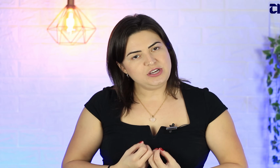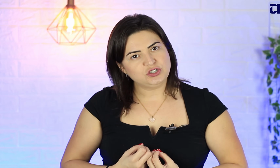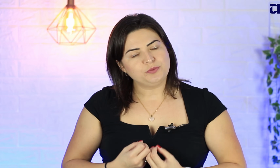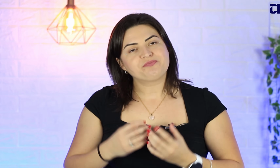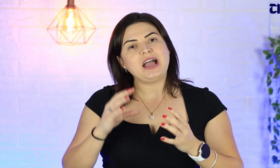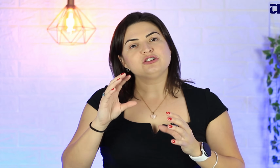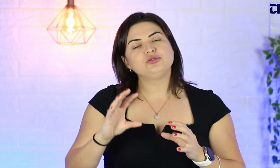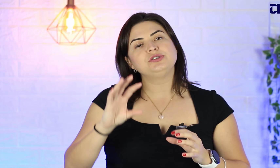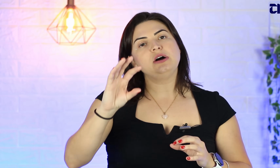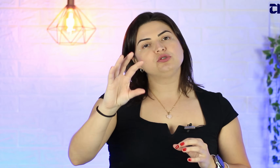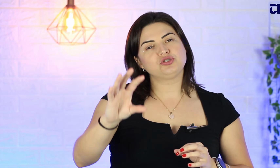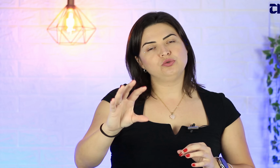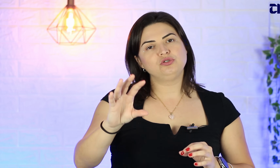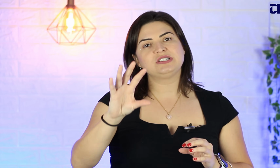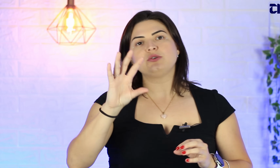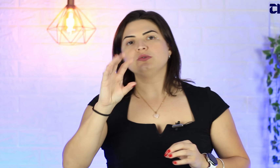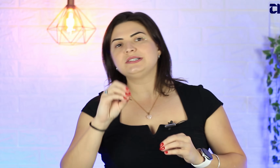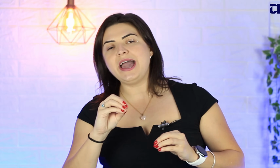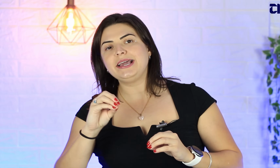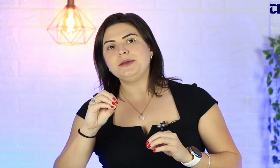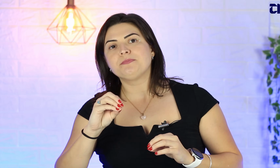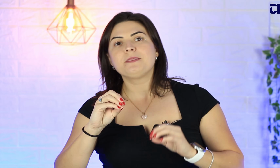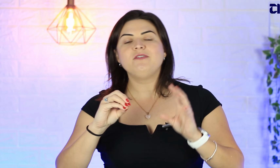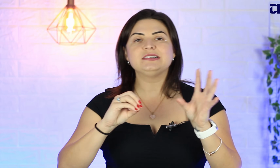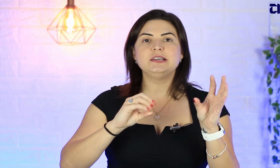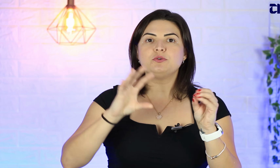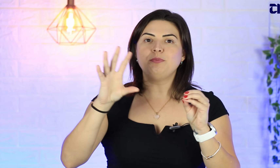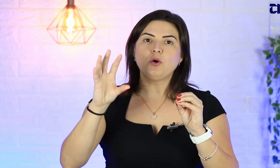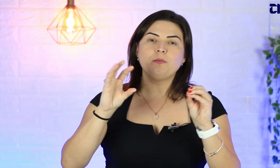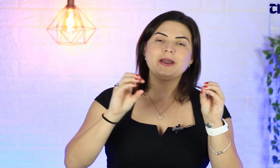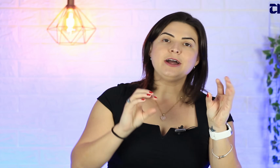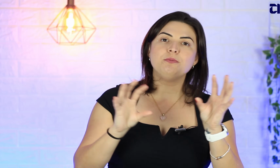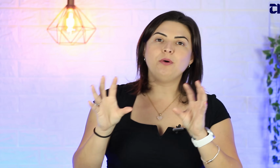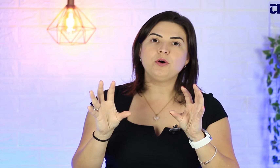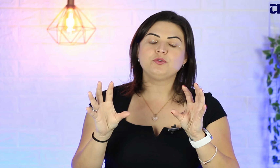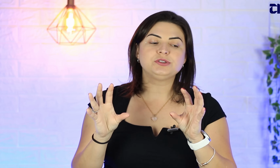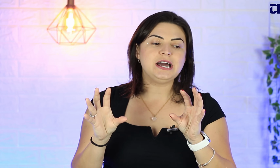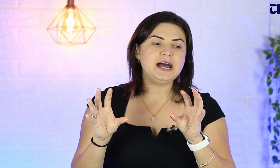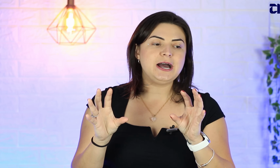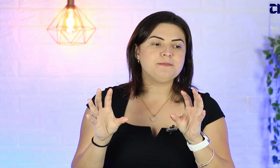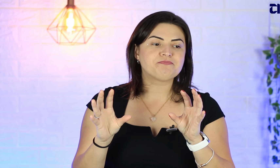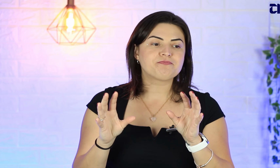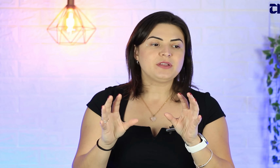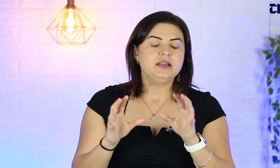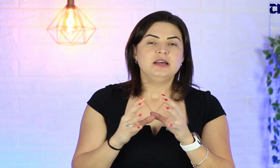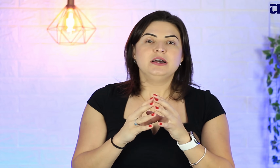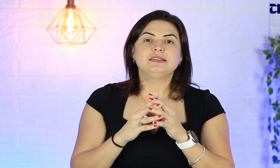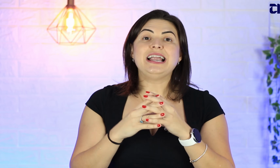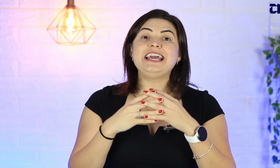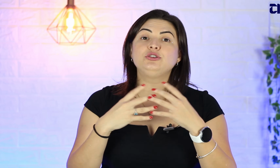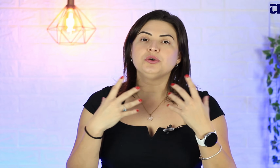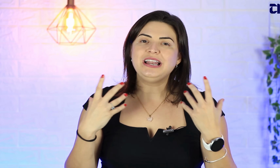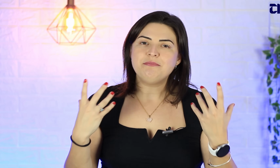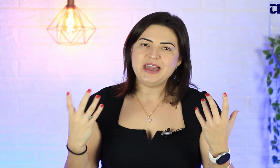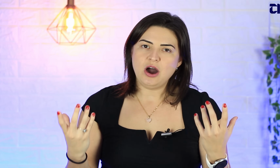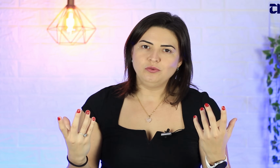isso. Ajuda os surdos que conseguem fazer um pouco, pegar um pouco da, da leitura labial.